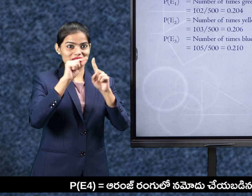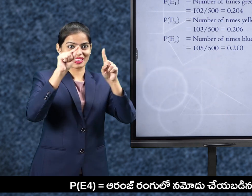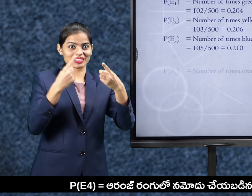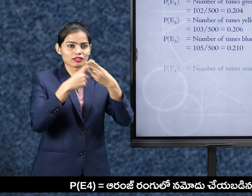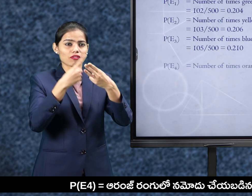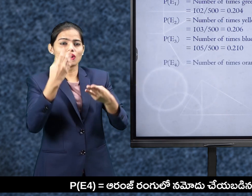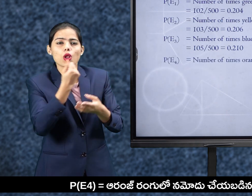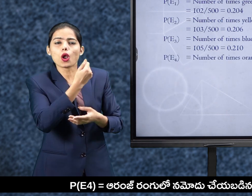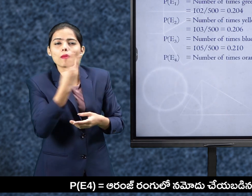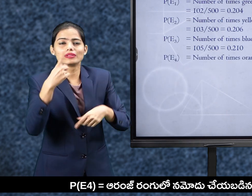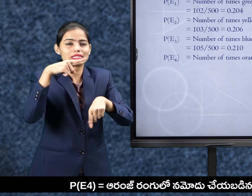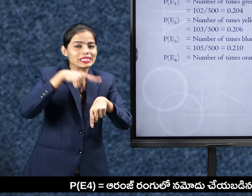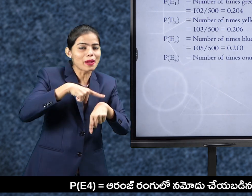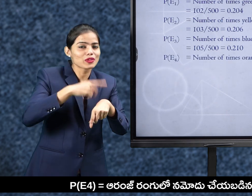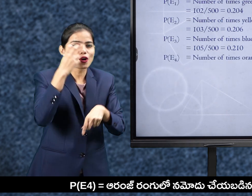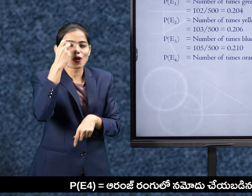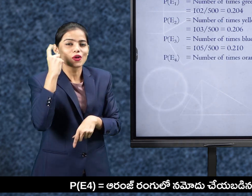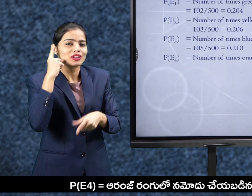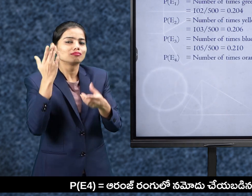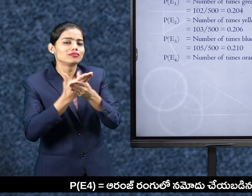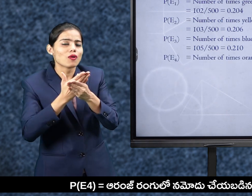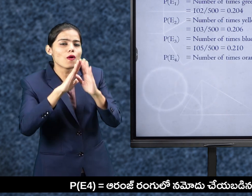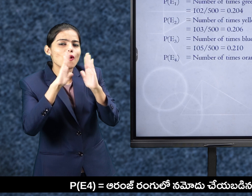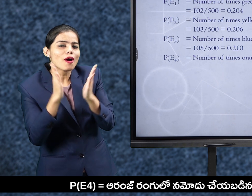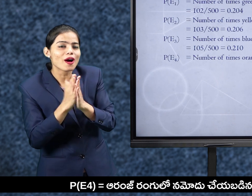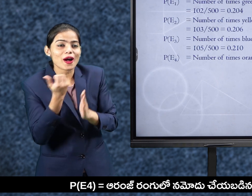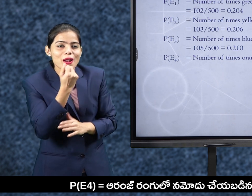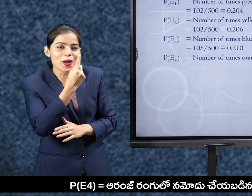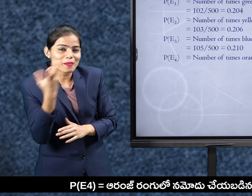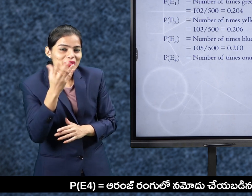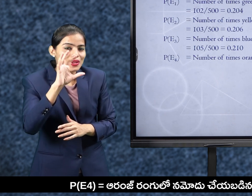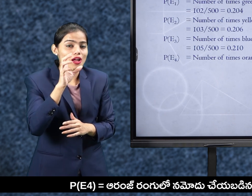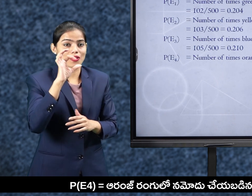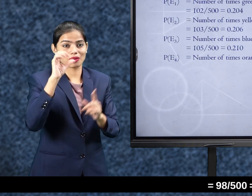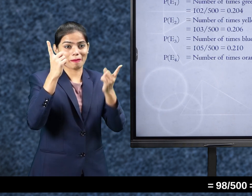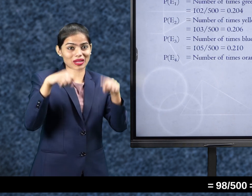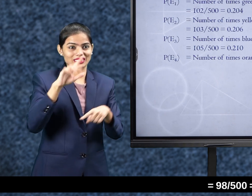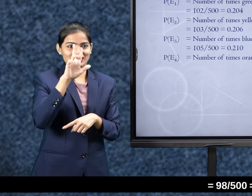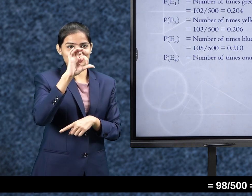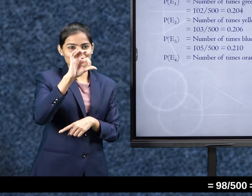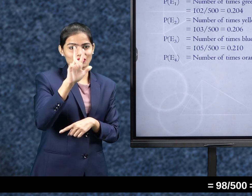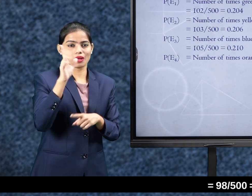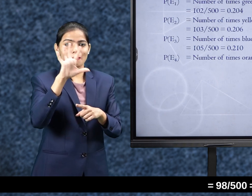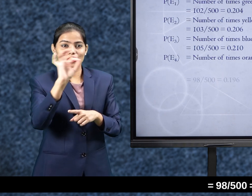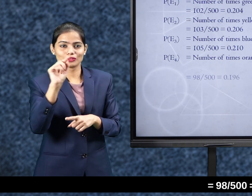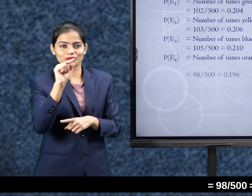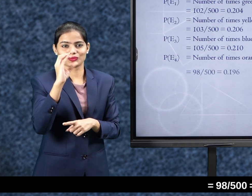PE4 ఆరెంజ్ రంగులో నమోదు చేయబడిన సమయాల సంఖ్య బై మొత్తం స్పిన్స్ సంఖ్య is equal to 98 by